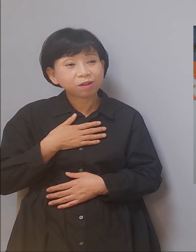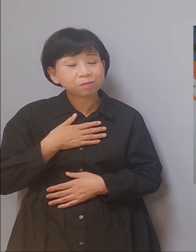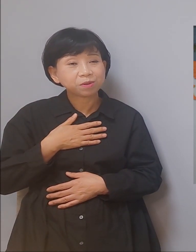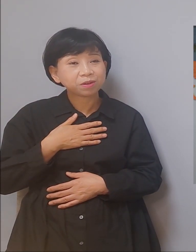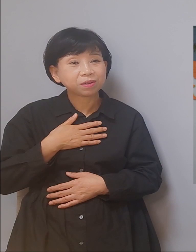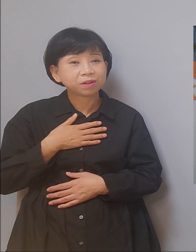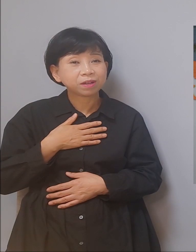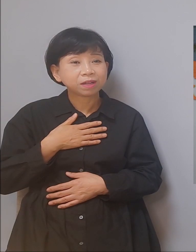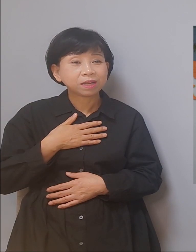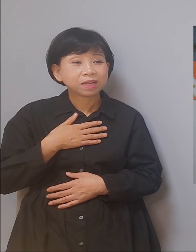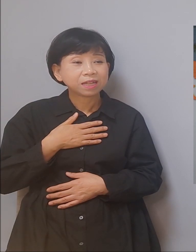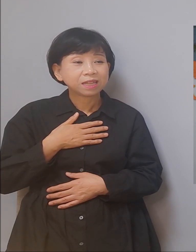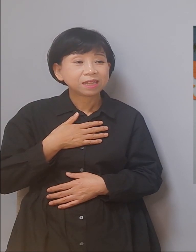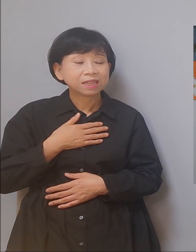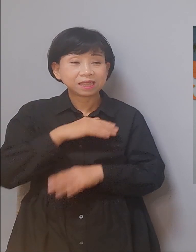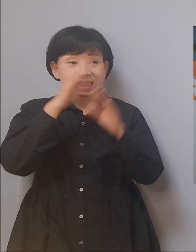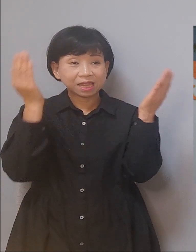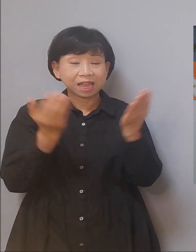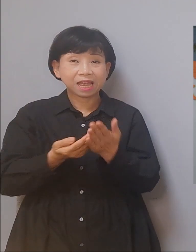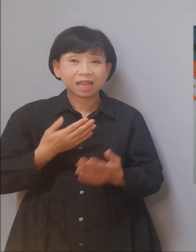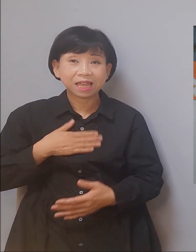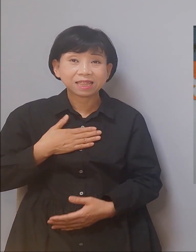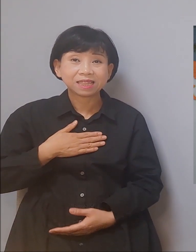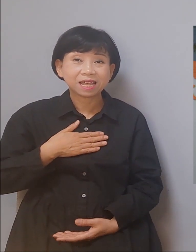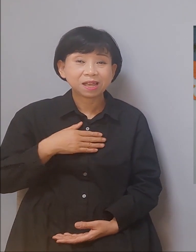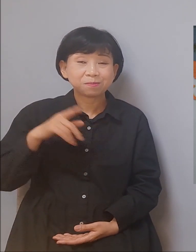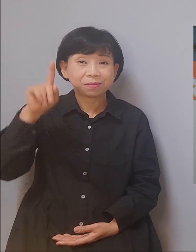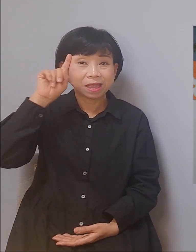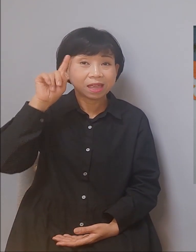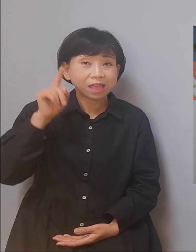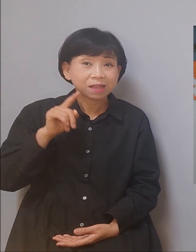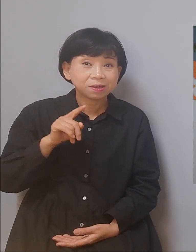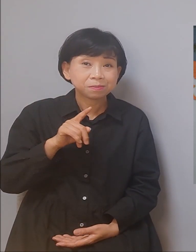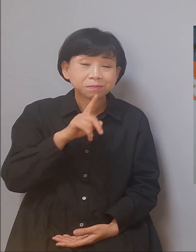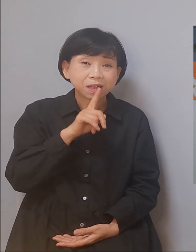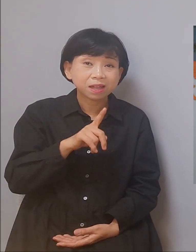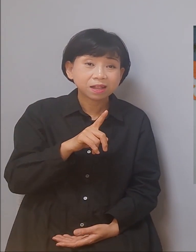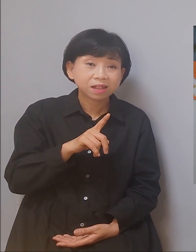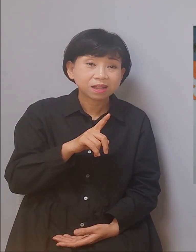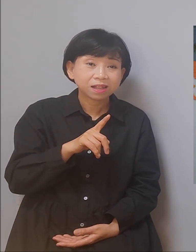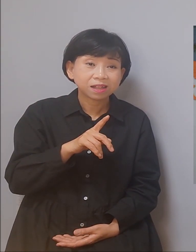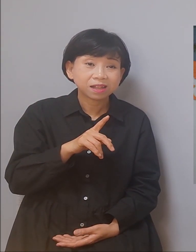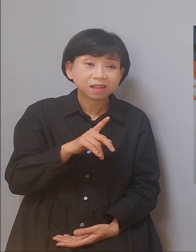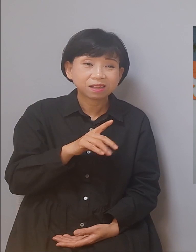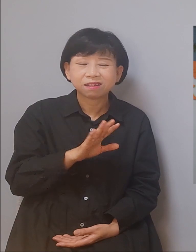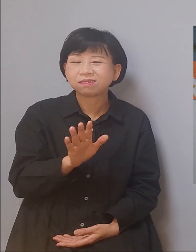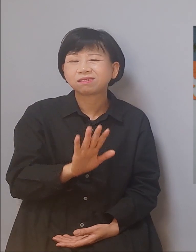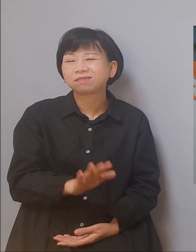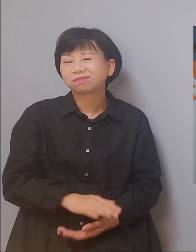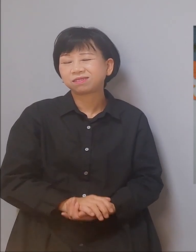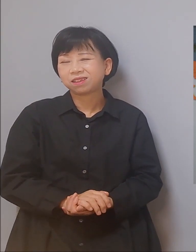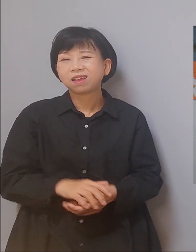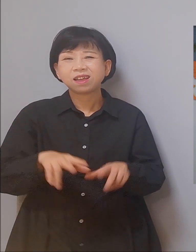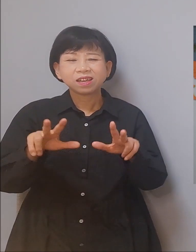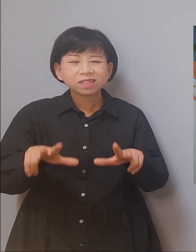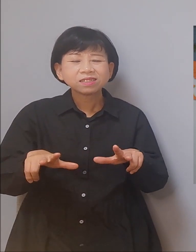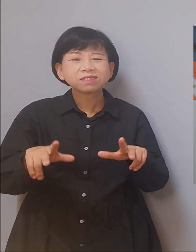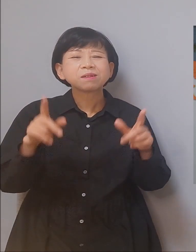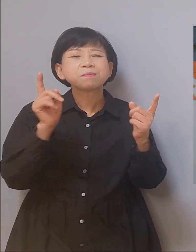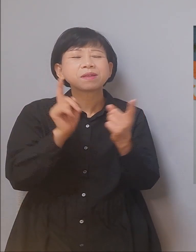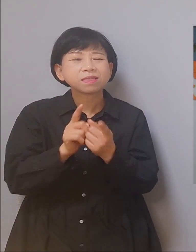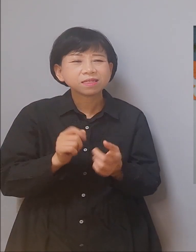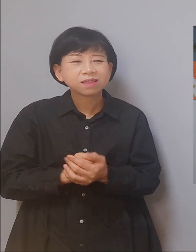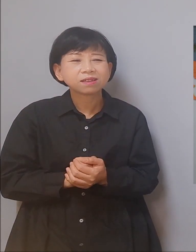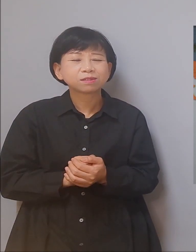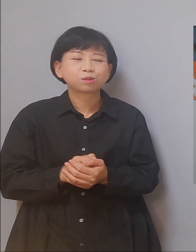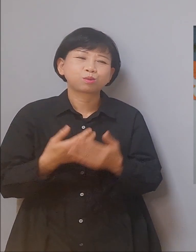서로가 안다고 할 수 있을까요? 아직 아는 단계에 가지 못했습니다. 이제 만나서 서로의